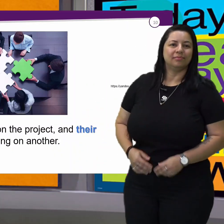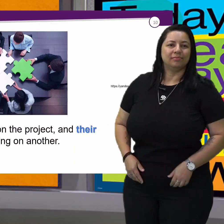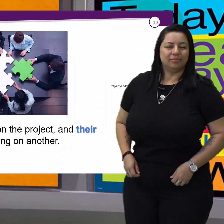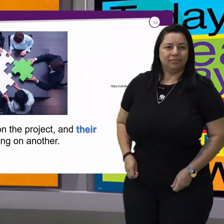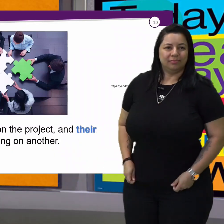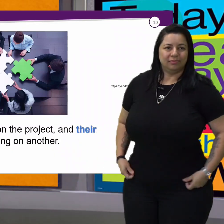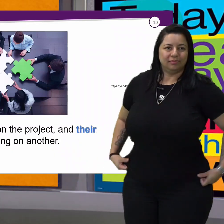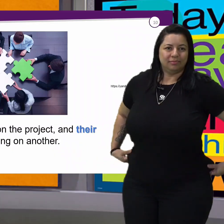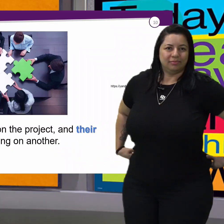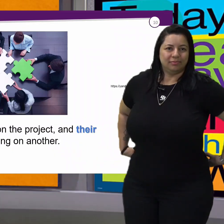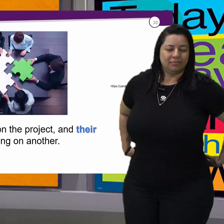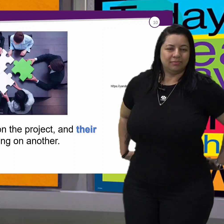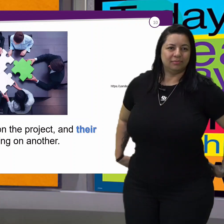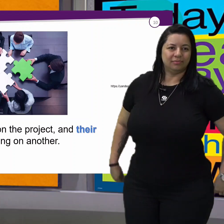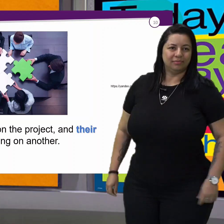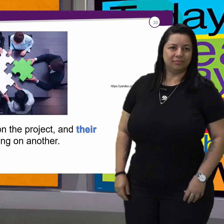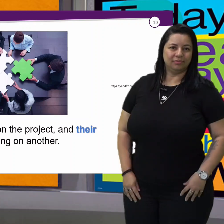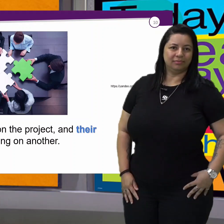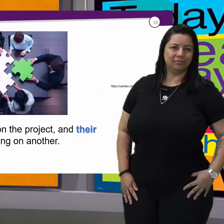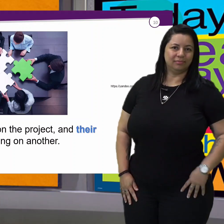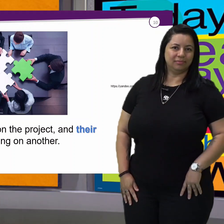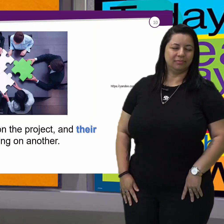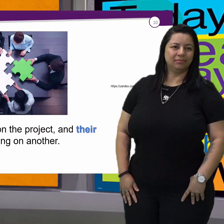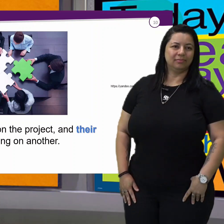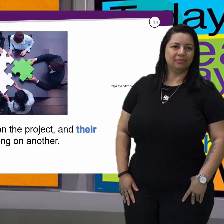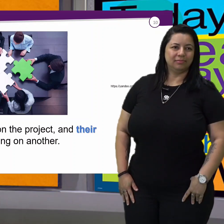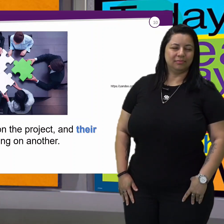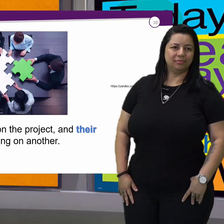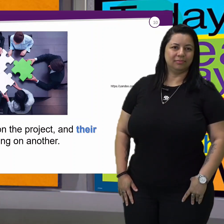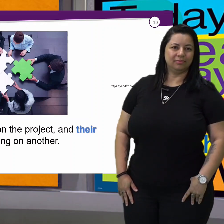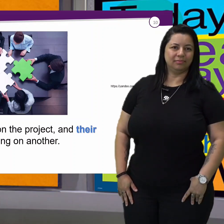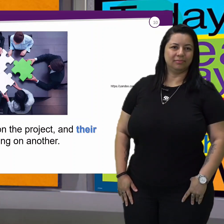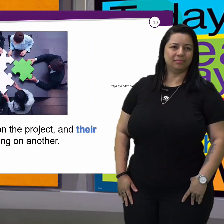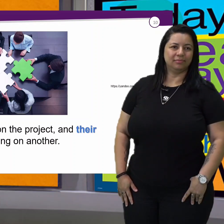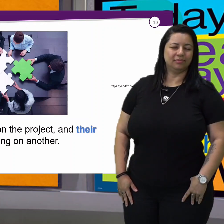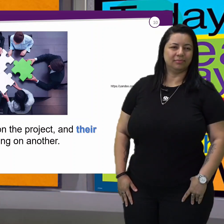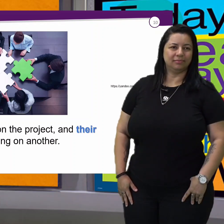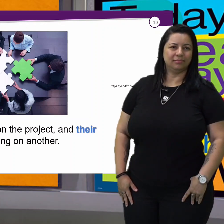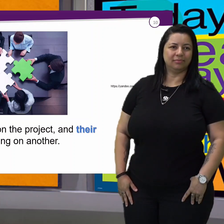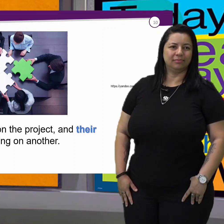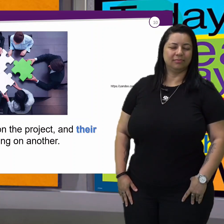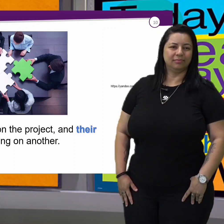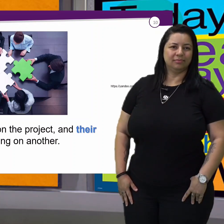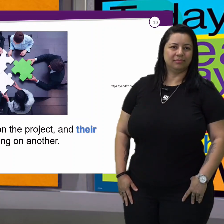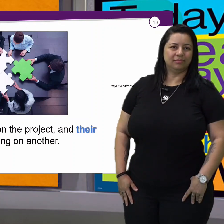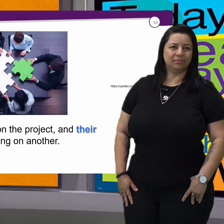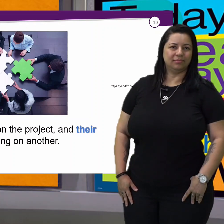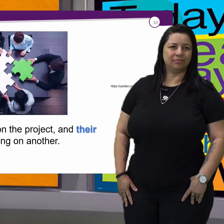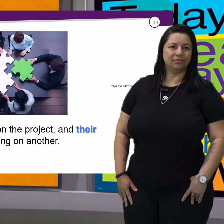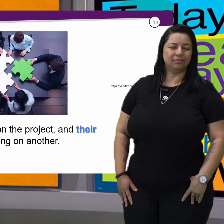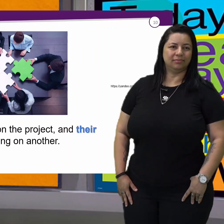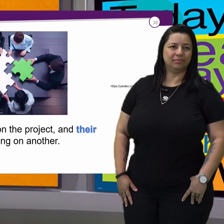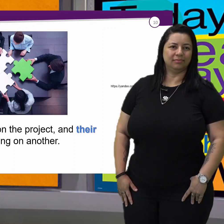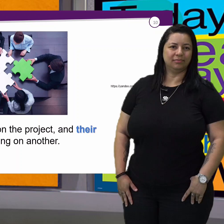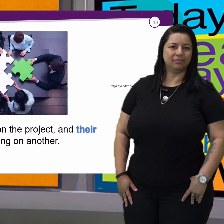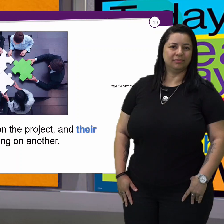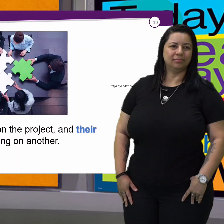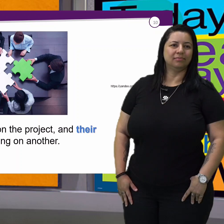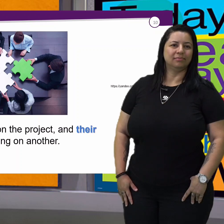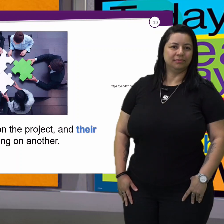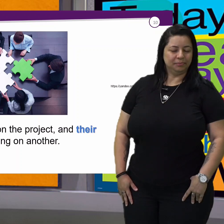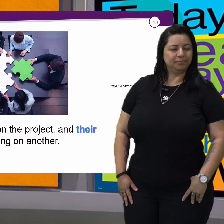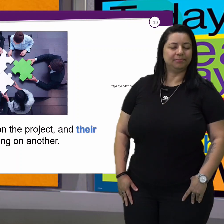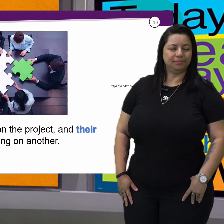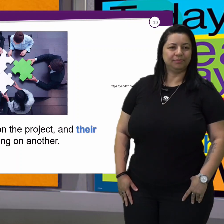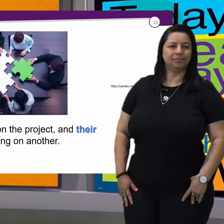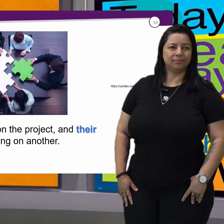Estão trabalhando em outro. Então, aqui o uso do adjetivo possessivo foi necessário, já que a posse, que é team, né?